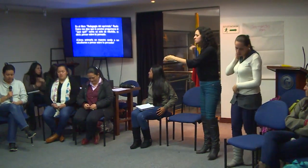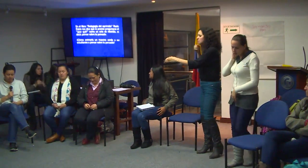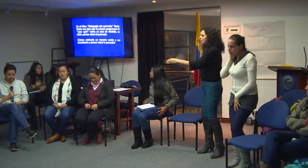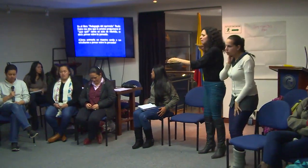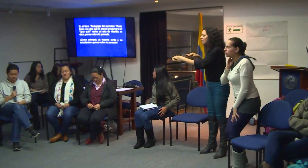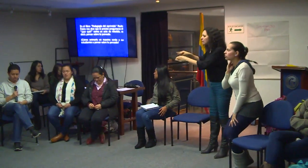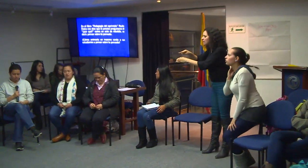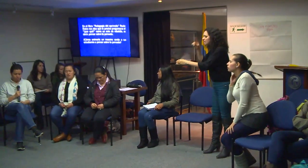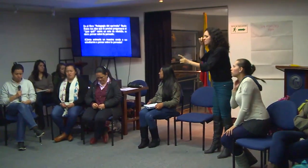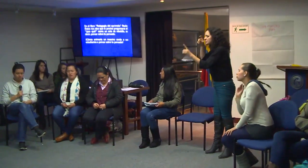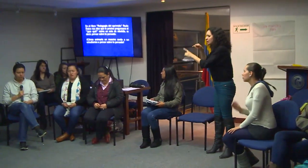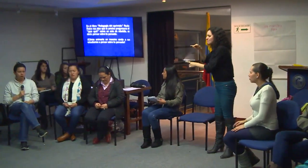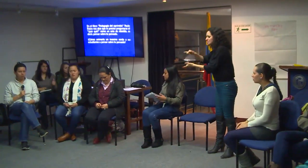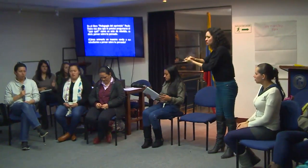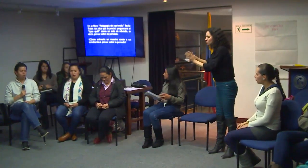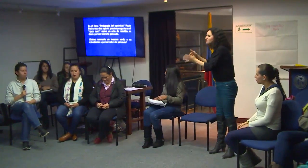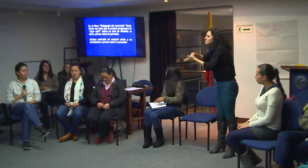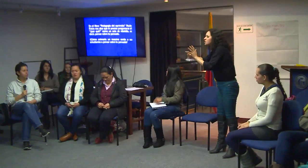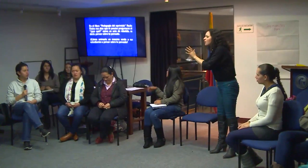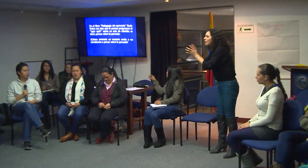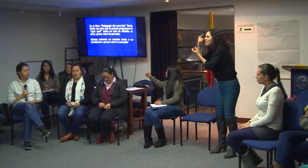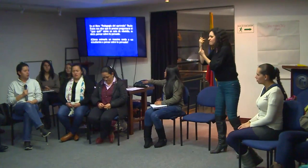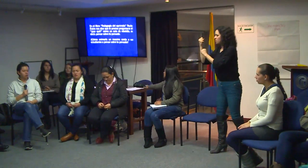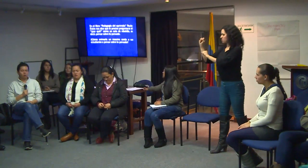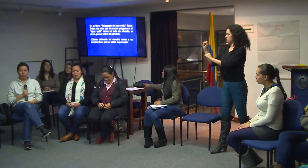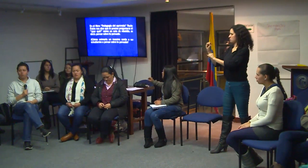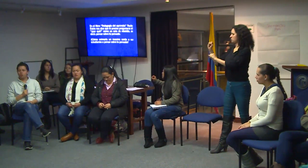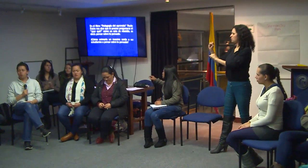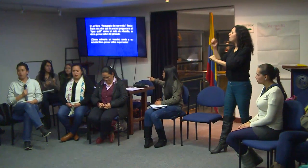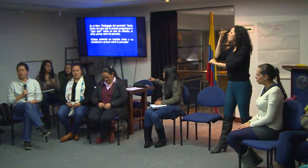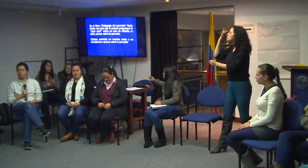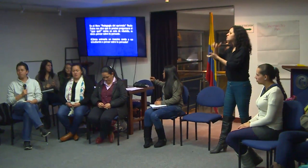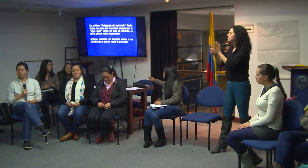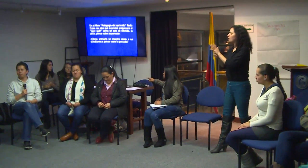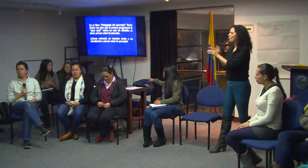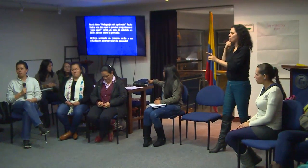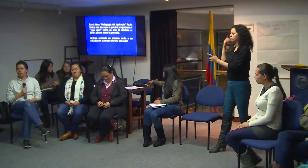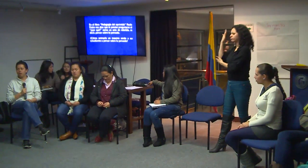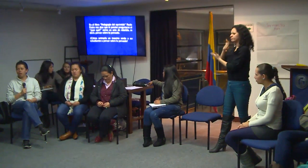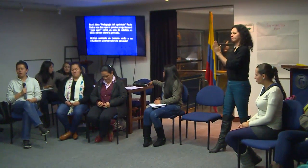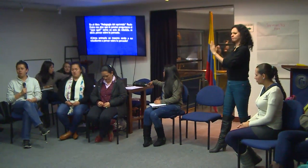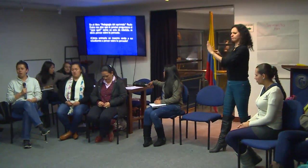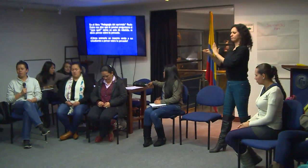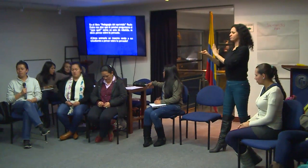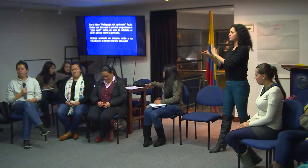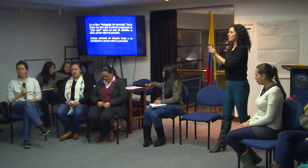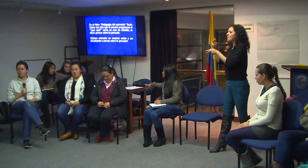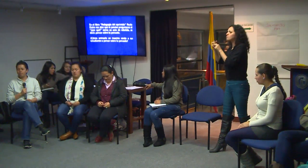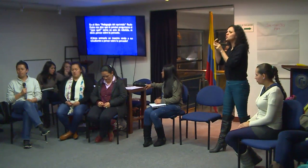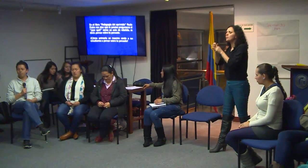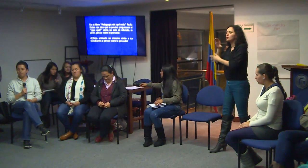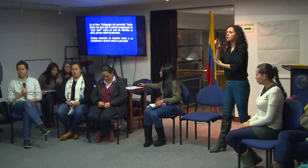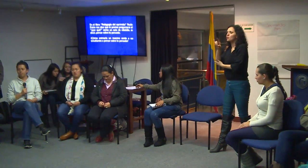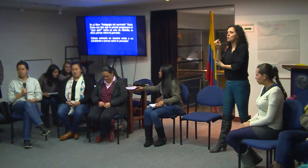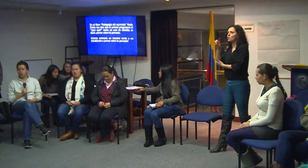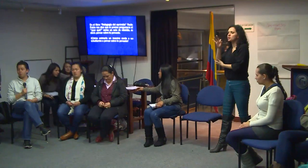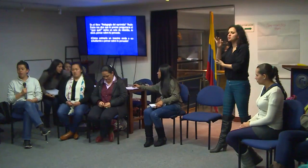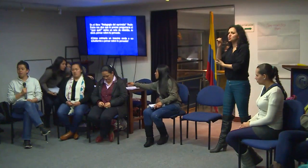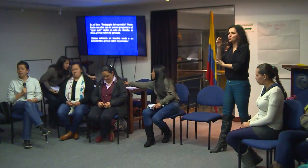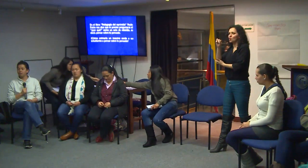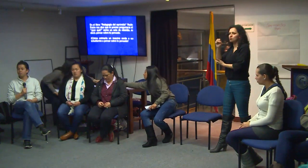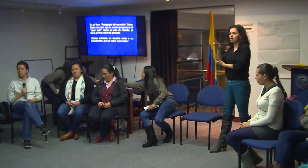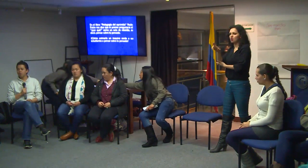es cuestionar todo. No cuestionar en el hecho de